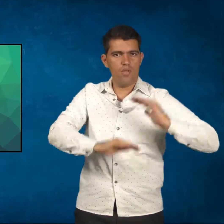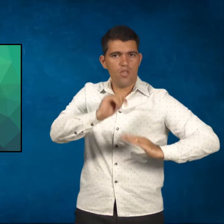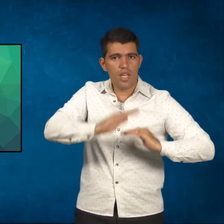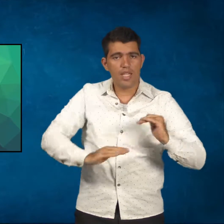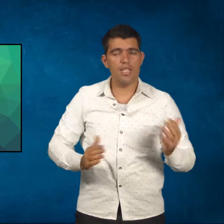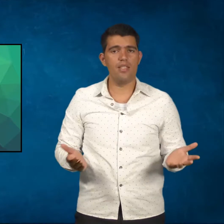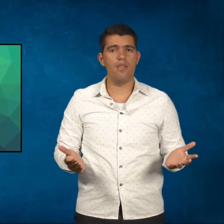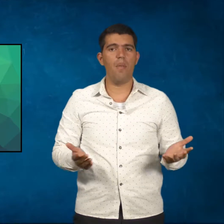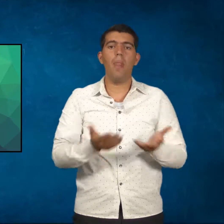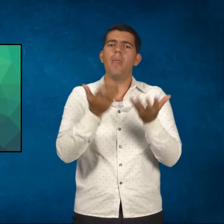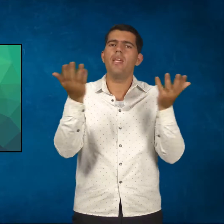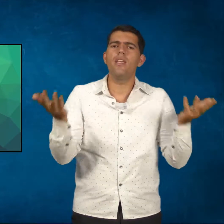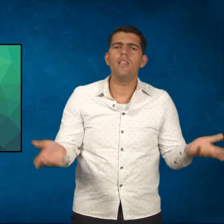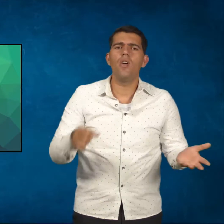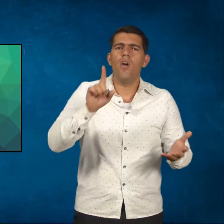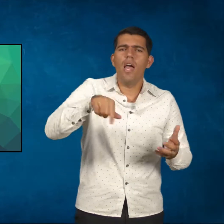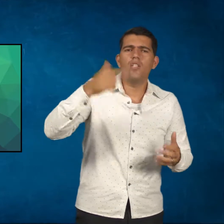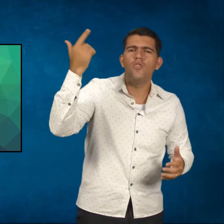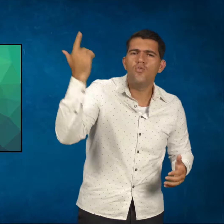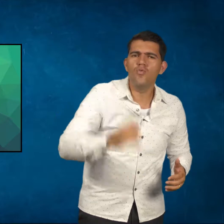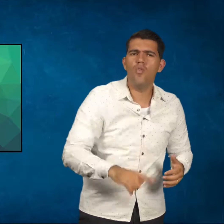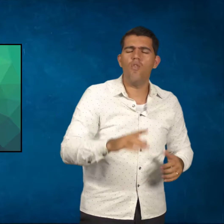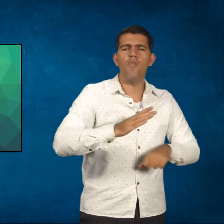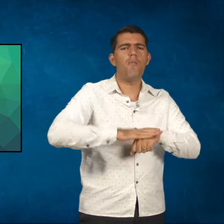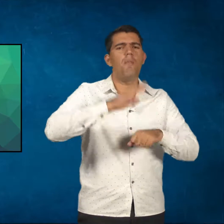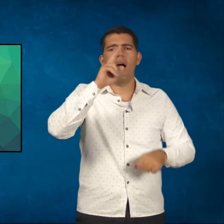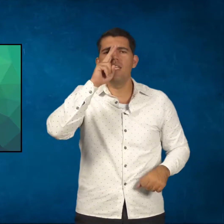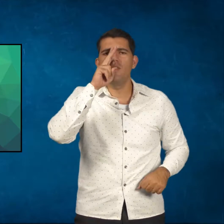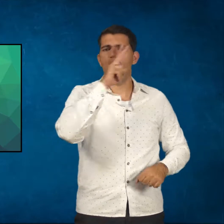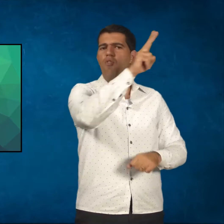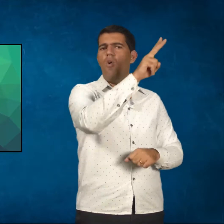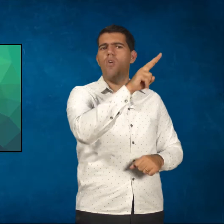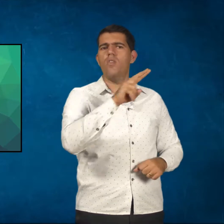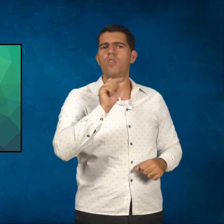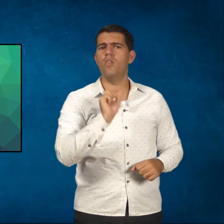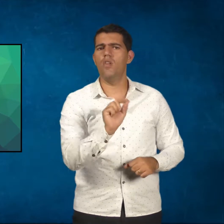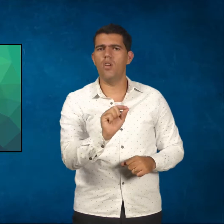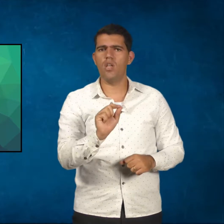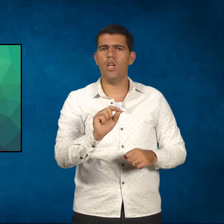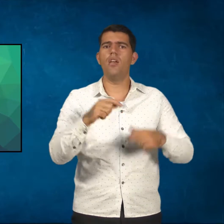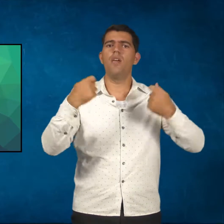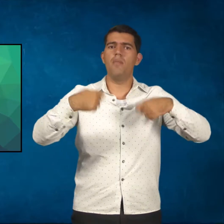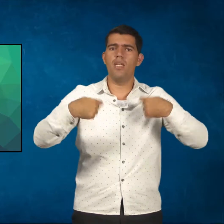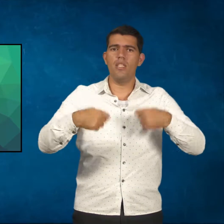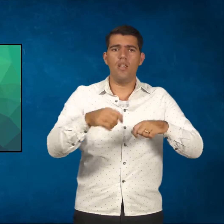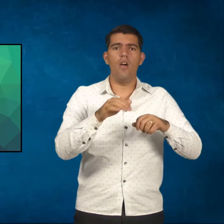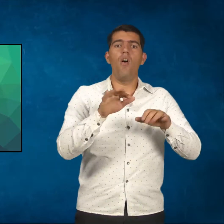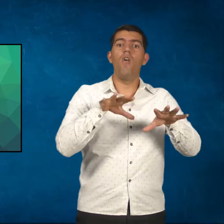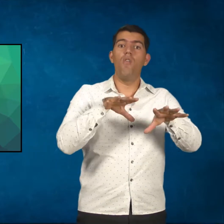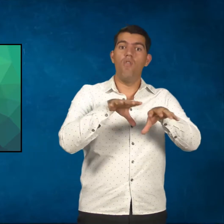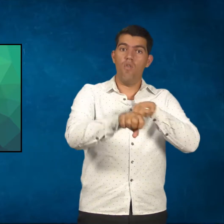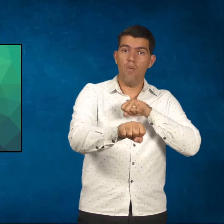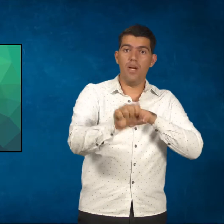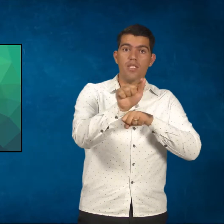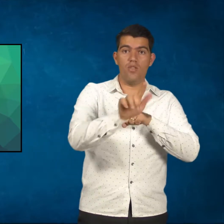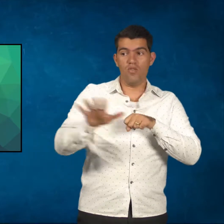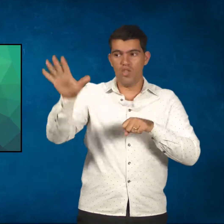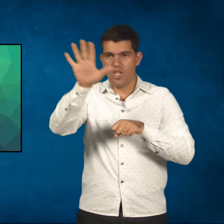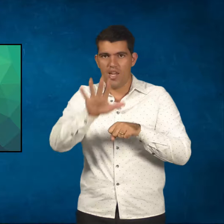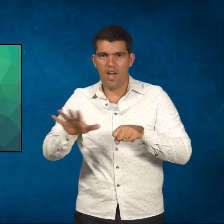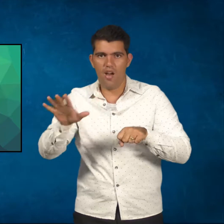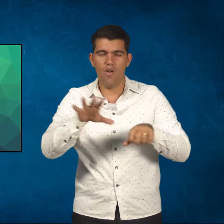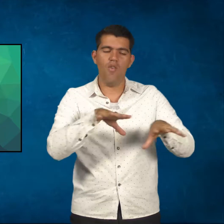profissionalizante. Isso acabou reforçando a segmentação entre a formação geral e a formação